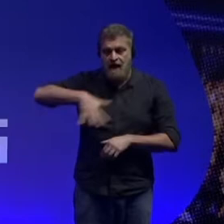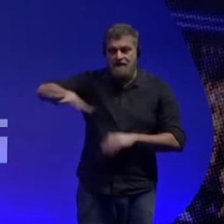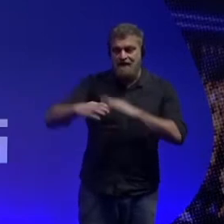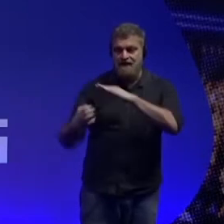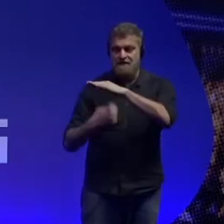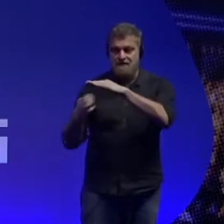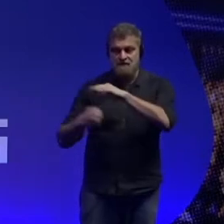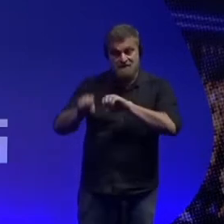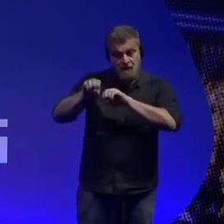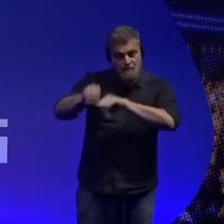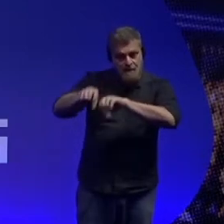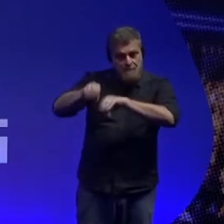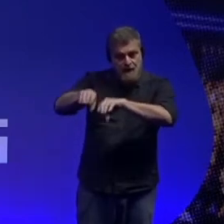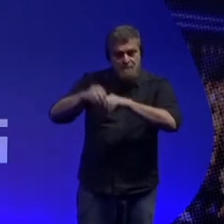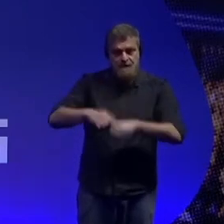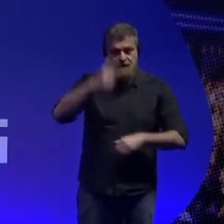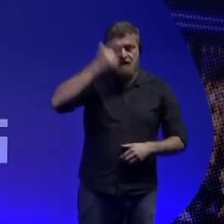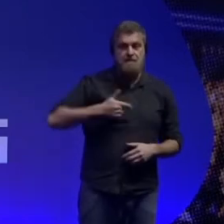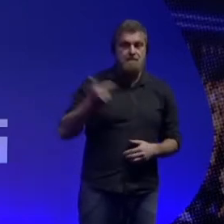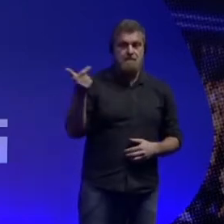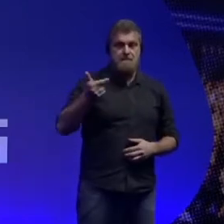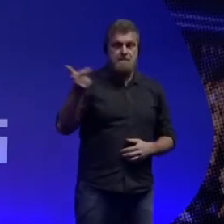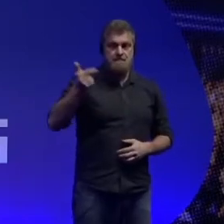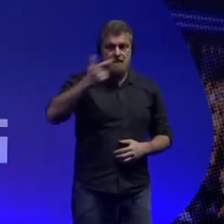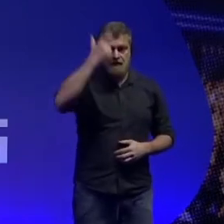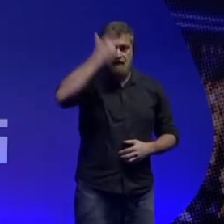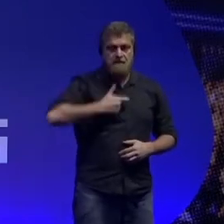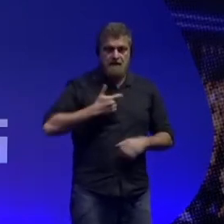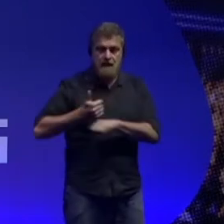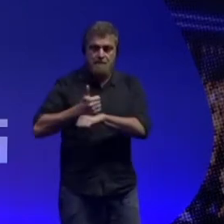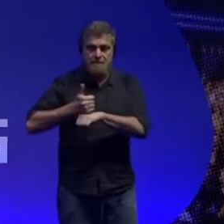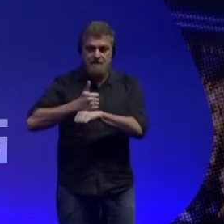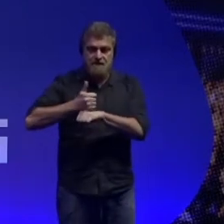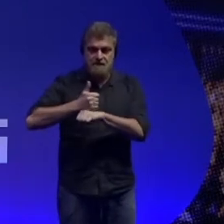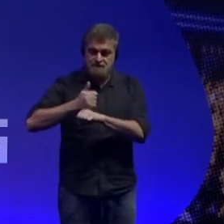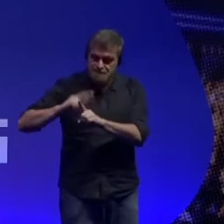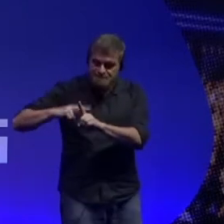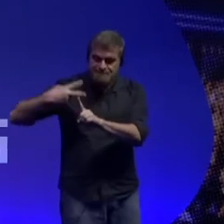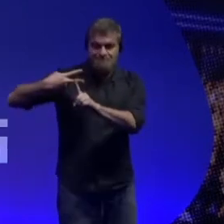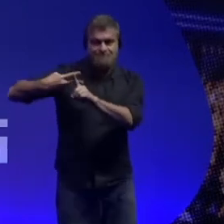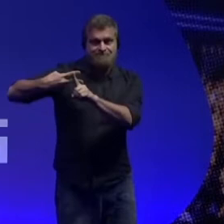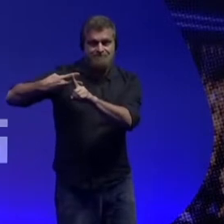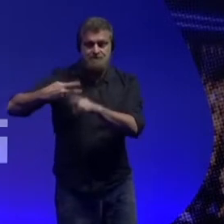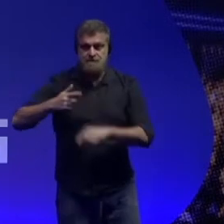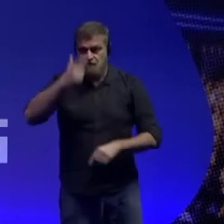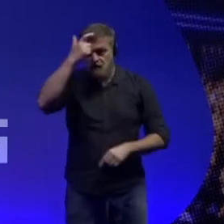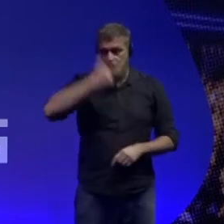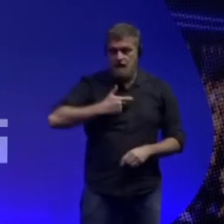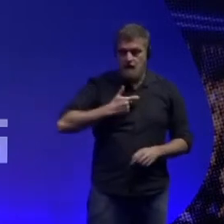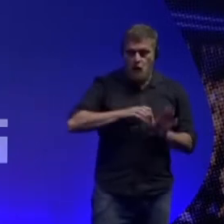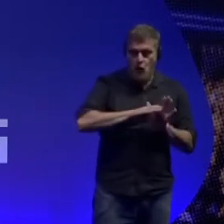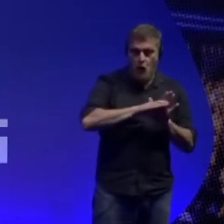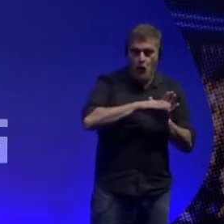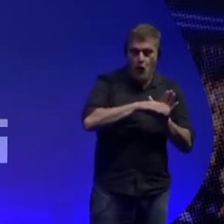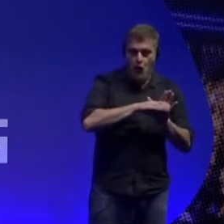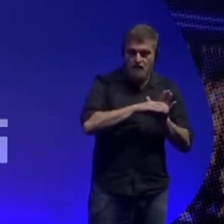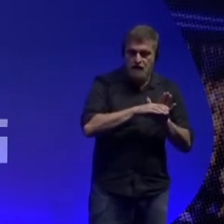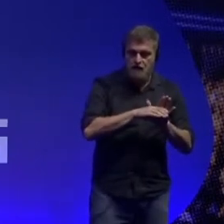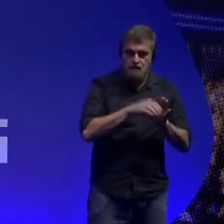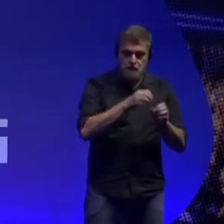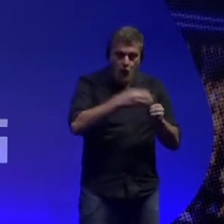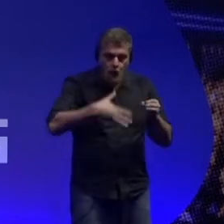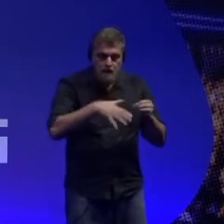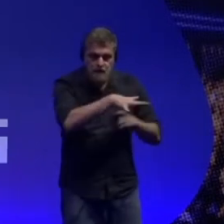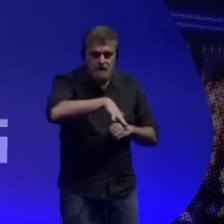corporativa, que é o que eu chamo do meu segundo ou a minha segunda carreira. Eu já produzo conteúdo sobre educação corporativa faz alguns